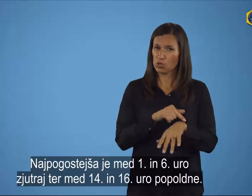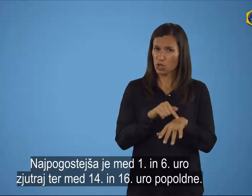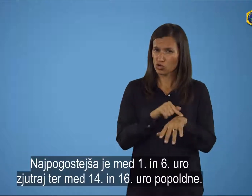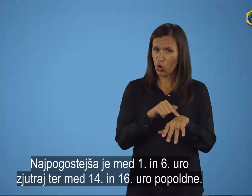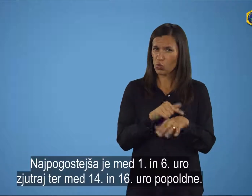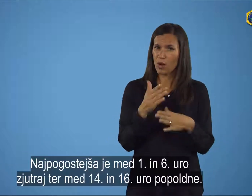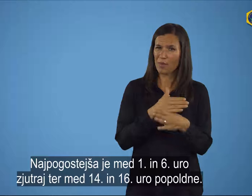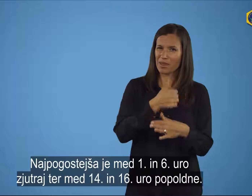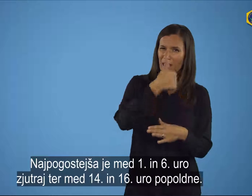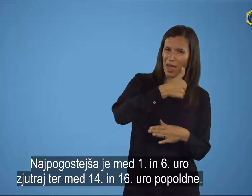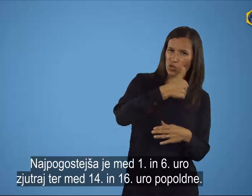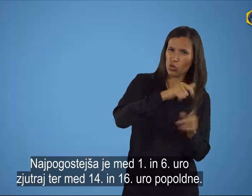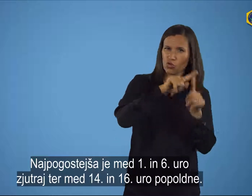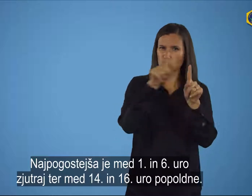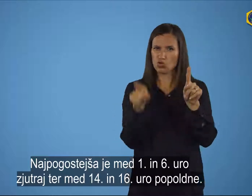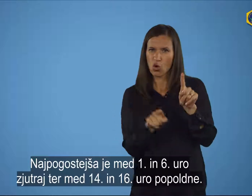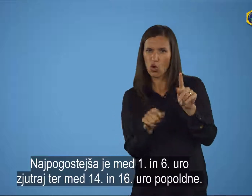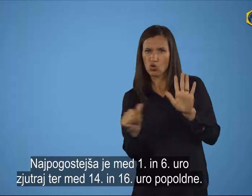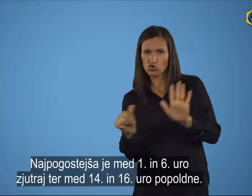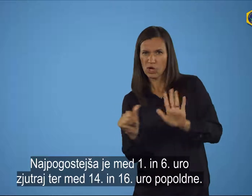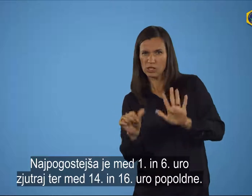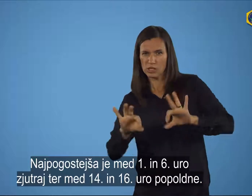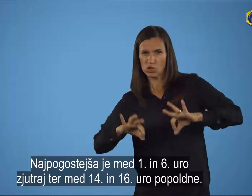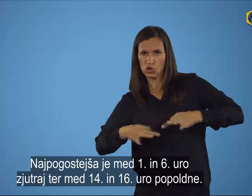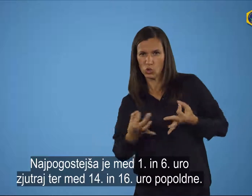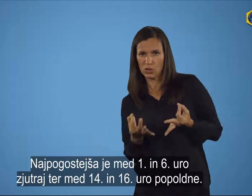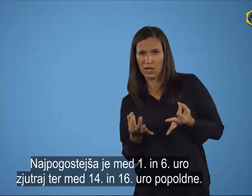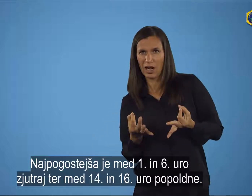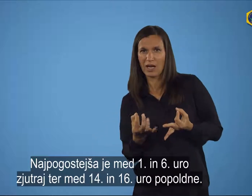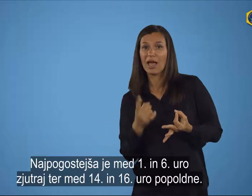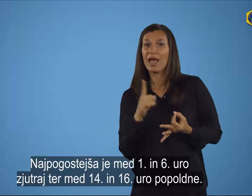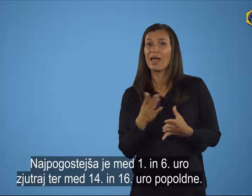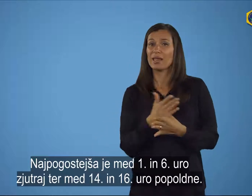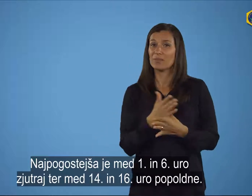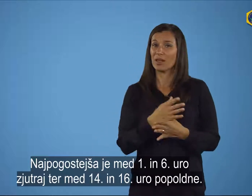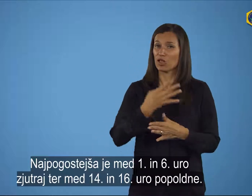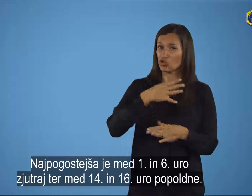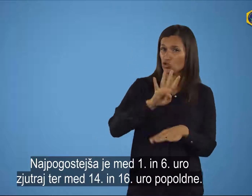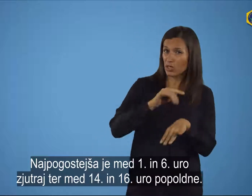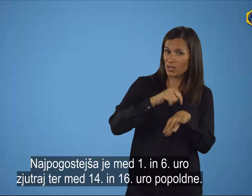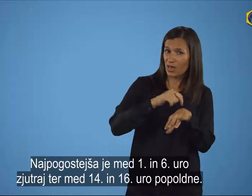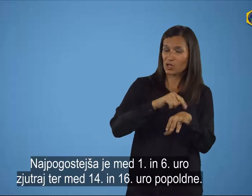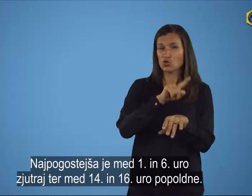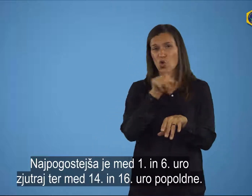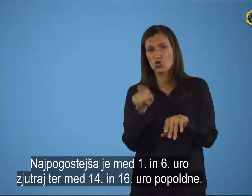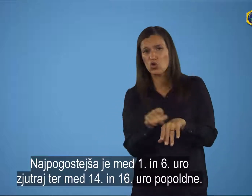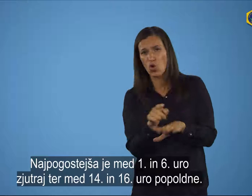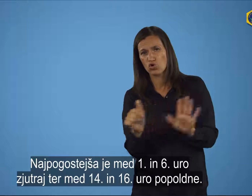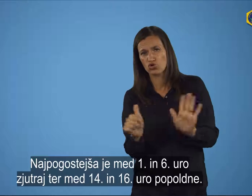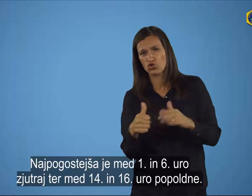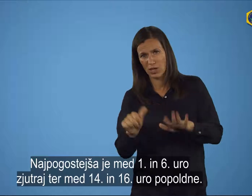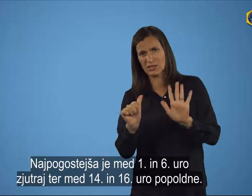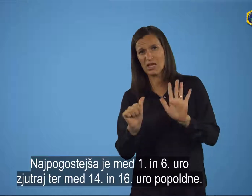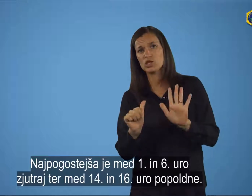Najpogostejša je med 1. in 6. uro zjutraj ter med 14. in 16. uro popoldne.